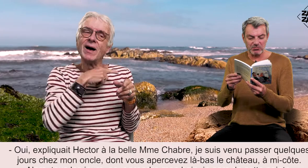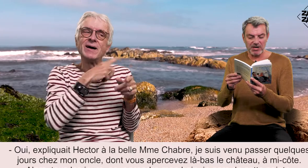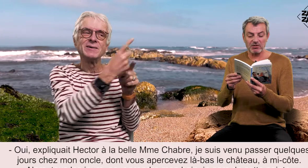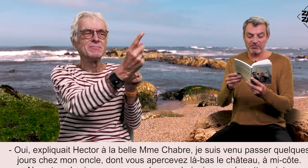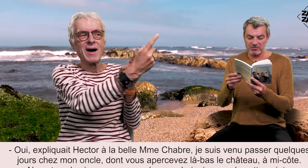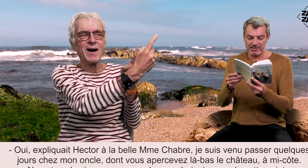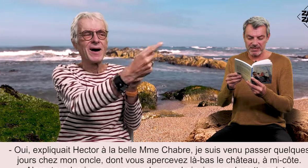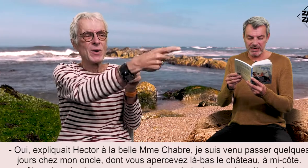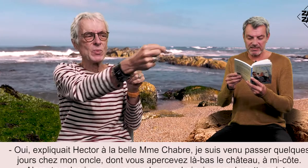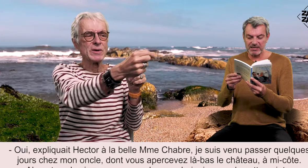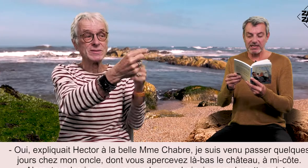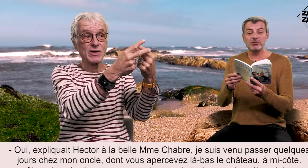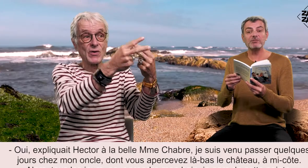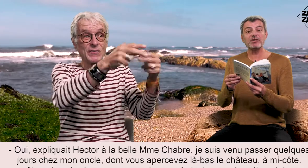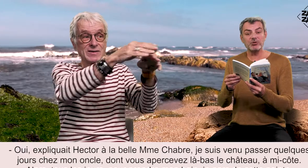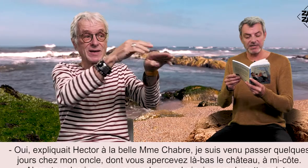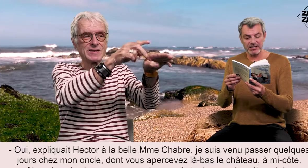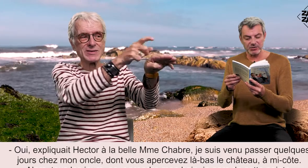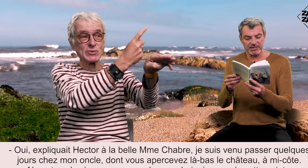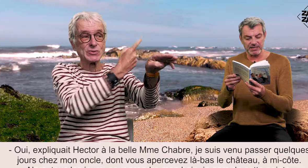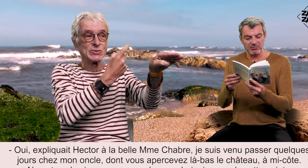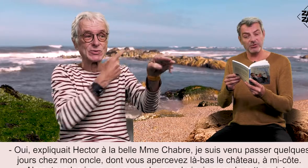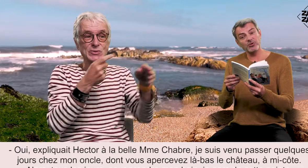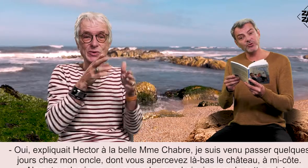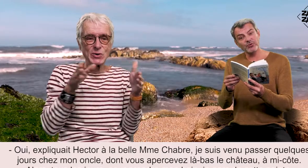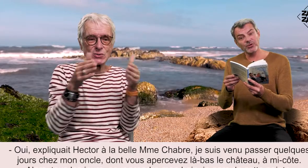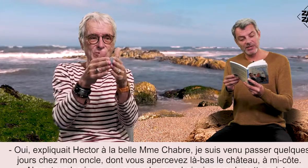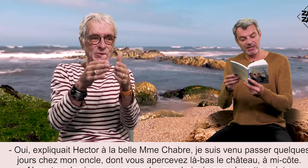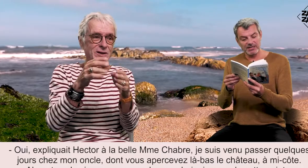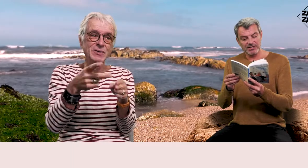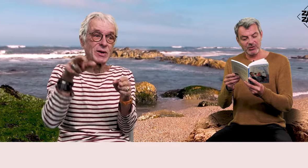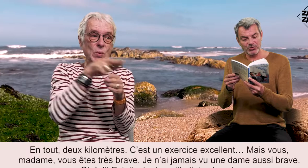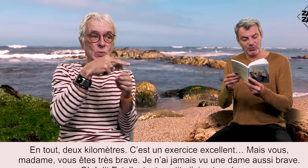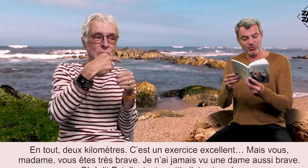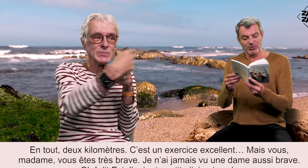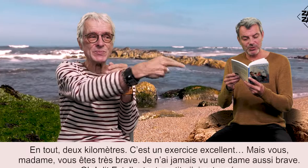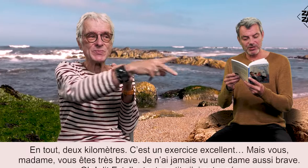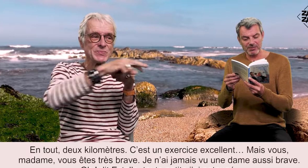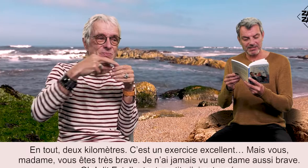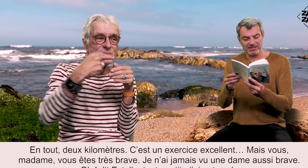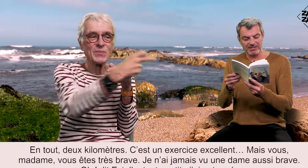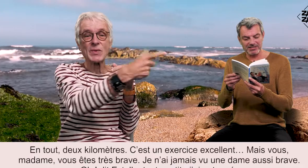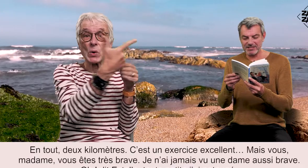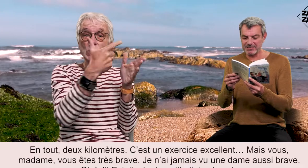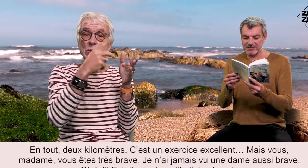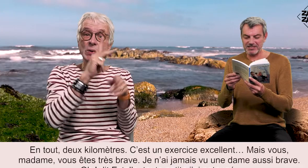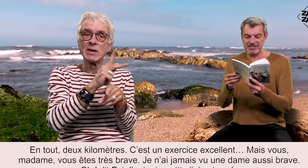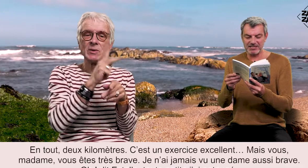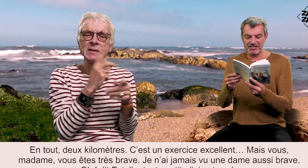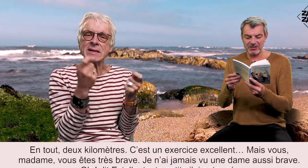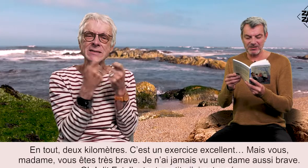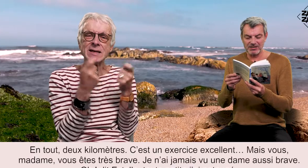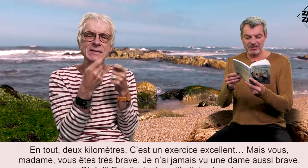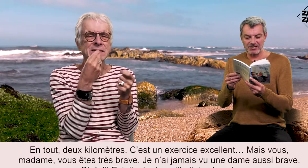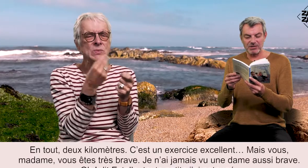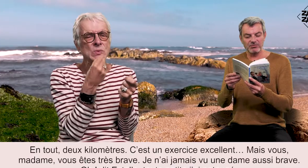pars de cette pointe en face de la terrasse et je vais jusqu'à la jetée, puis je retourne. En tout, deux kilomètres. C'est un exercice